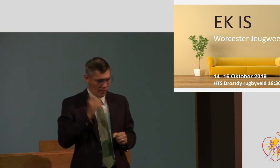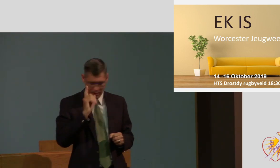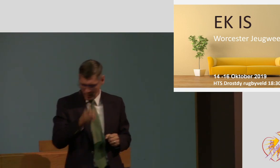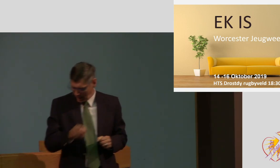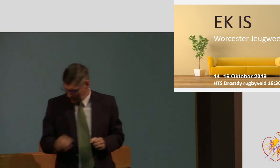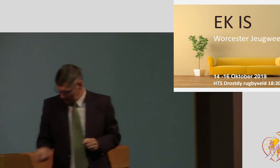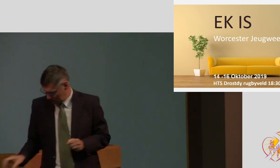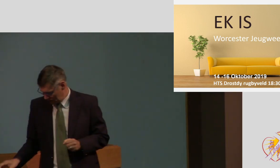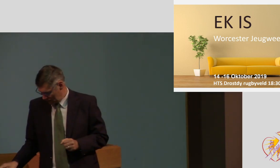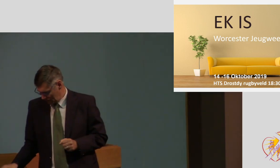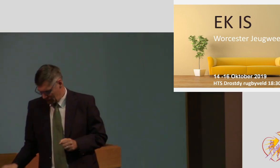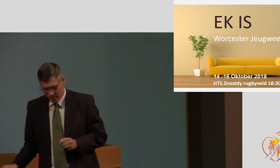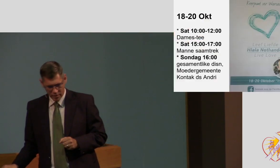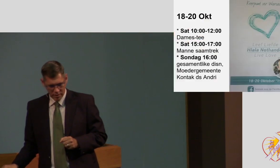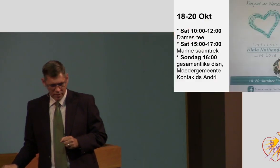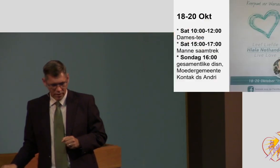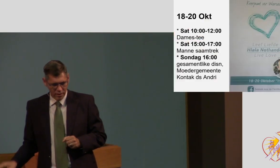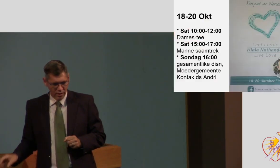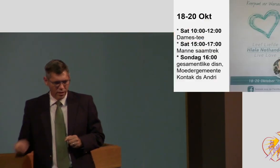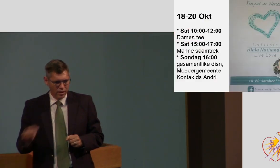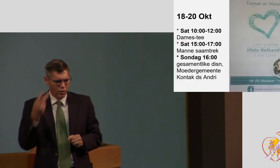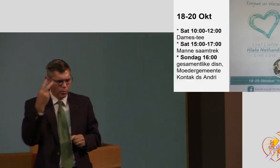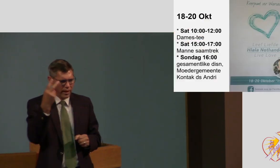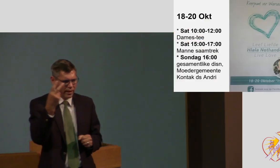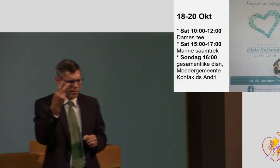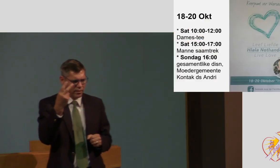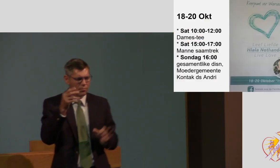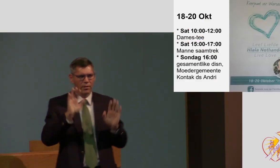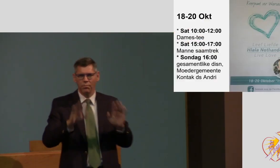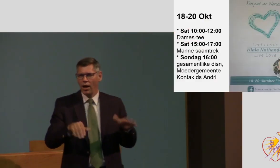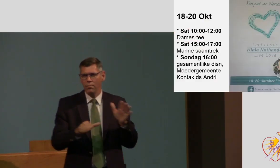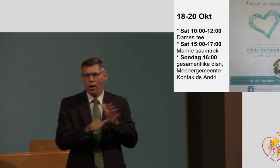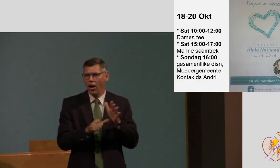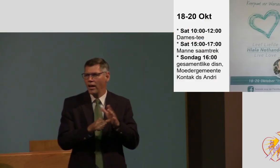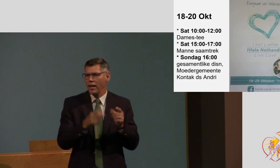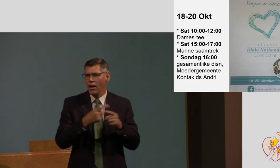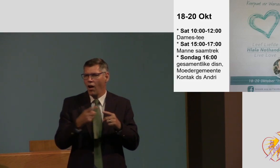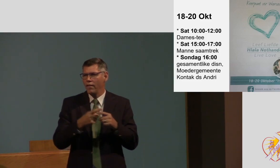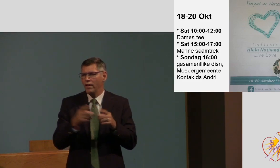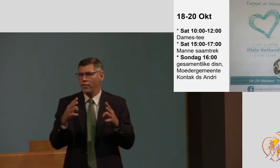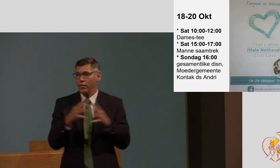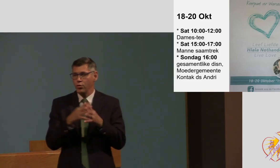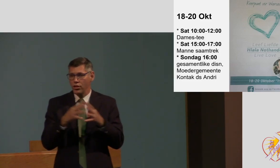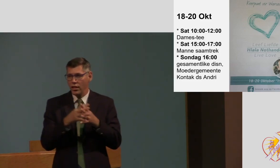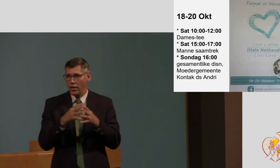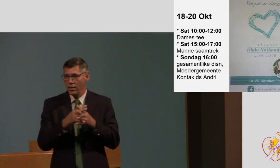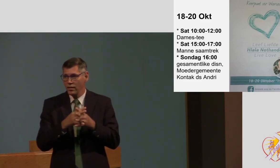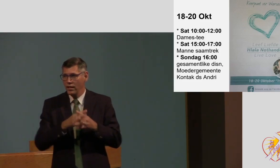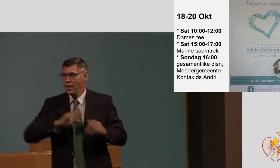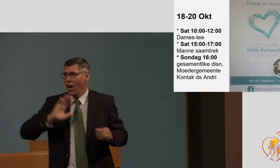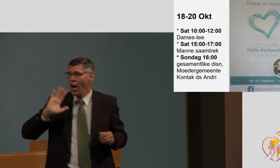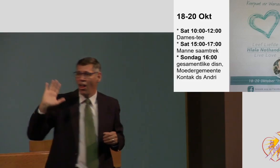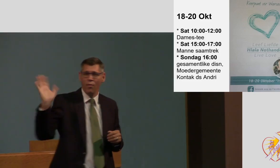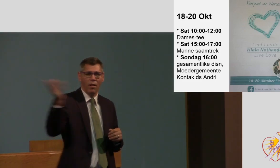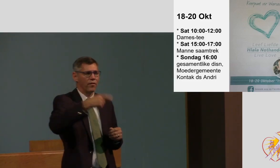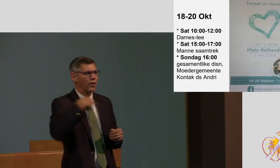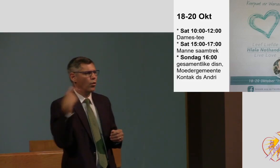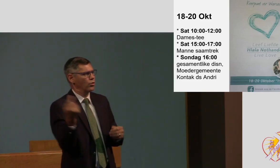Ek is. Die tweede, baie belangrike naweek vir Woester, en almal van ons is